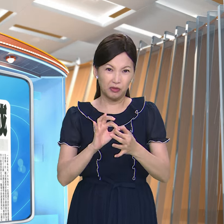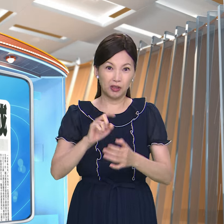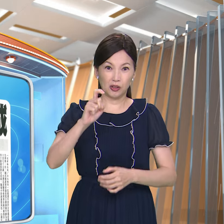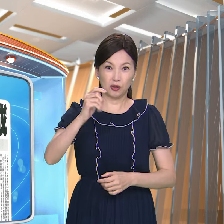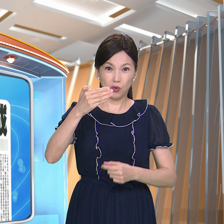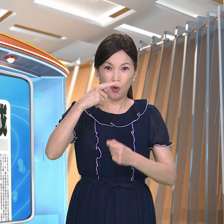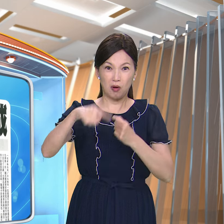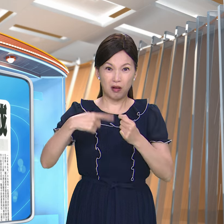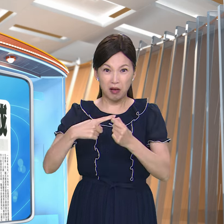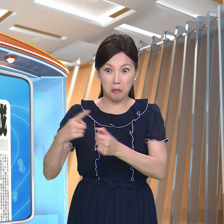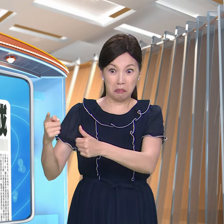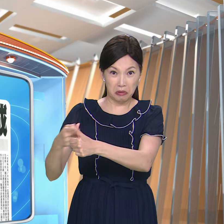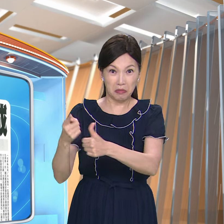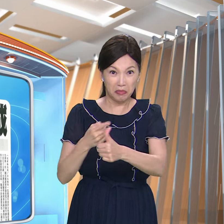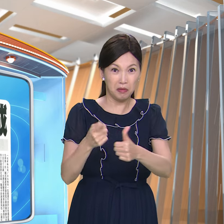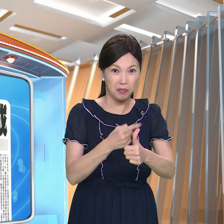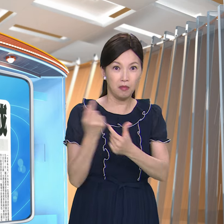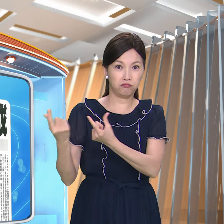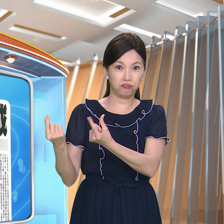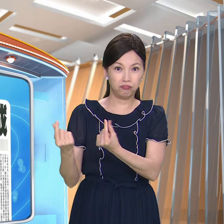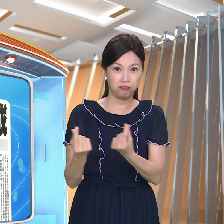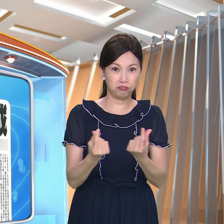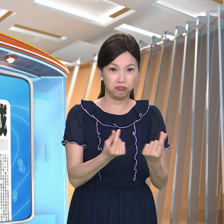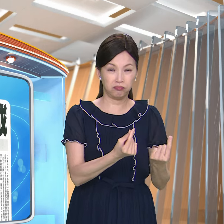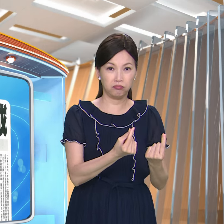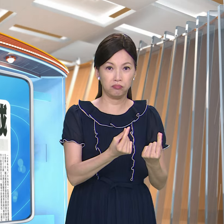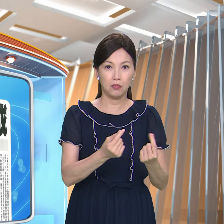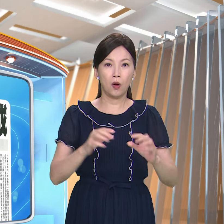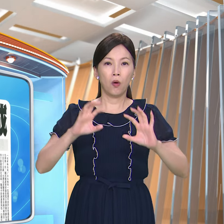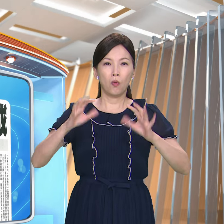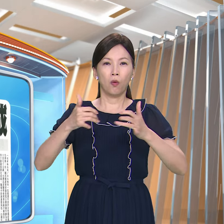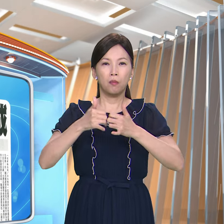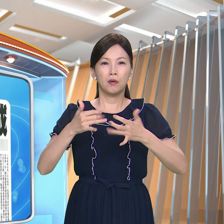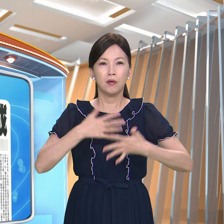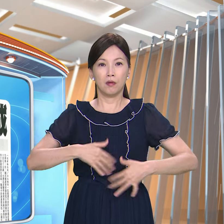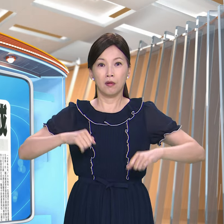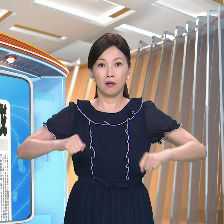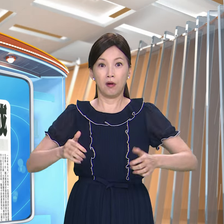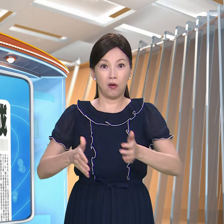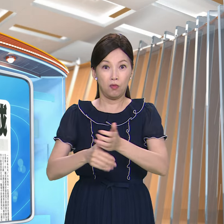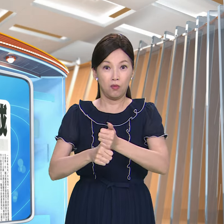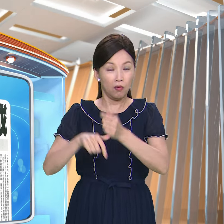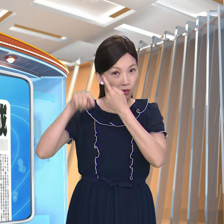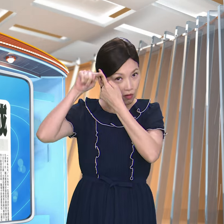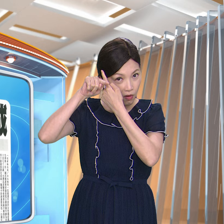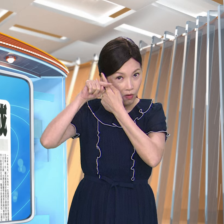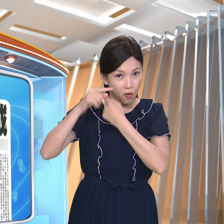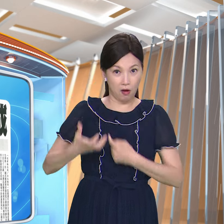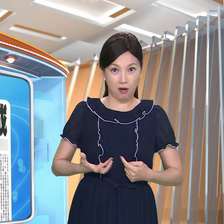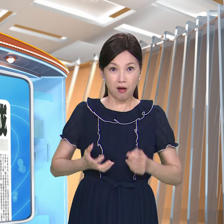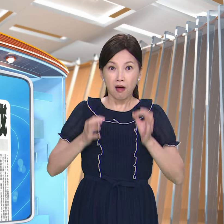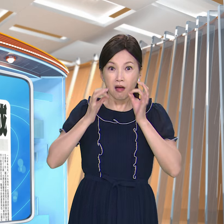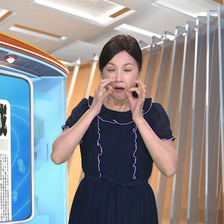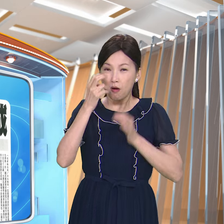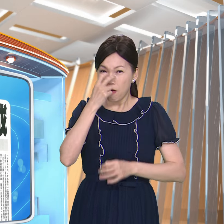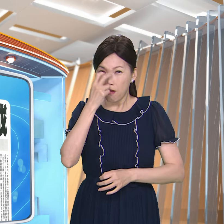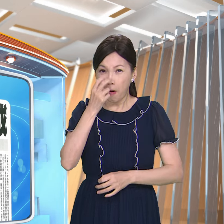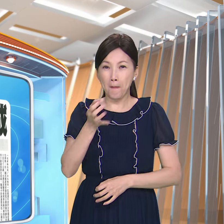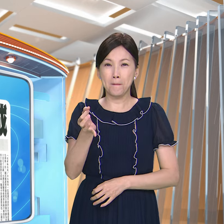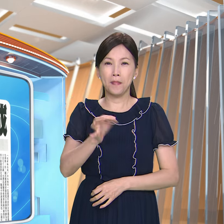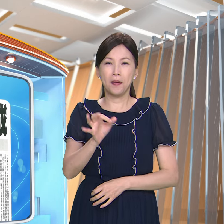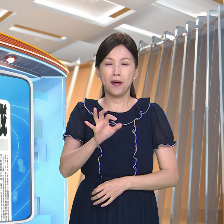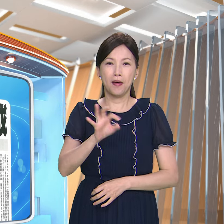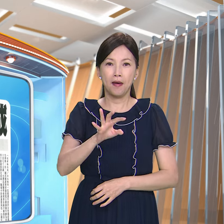健署研议放宽乳癌公费筛检年龄为40岁到